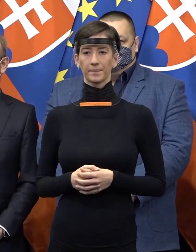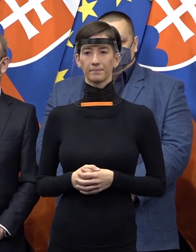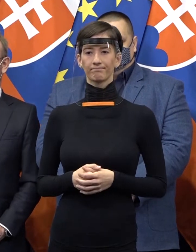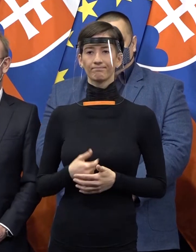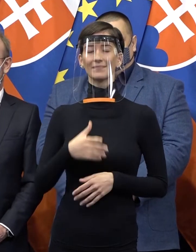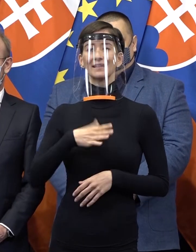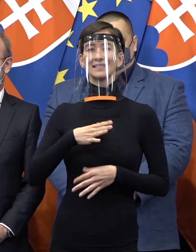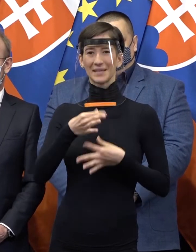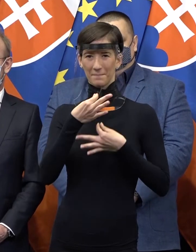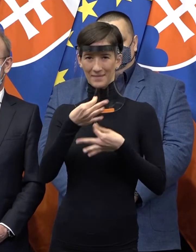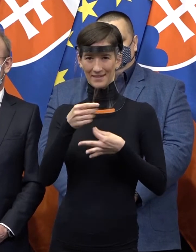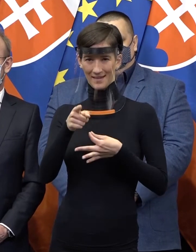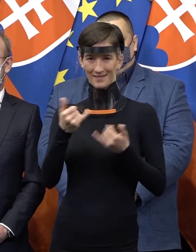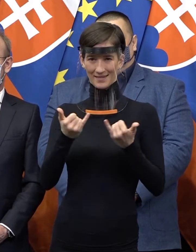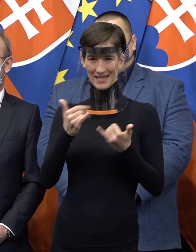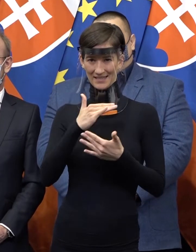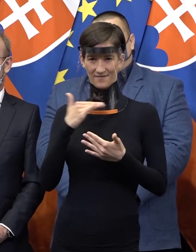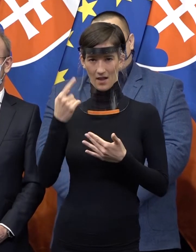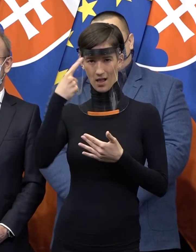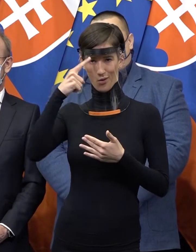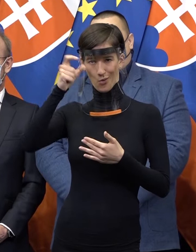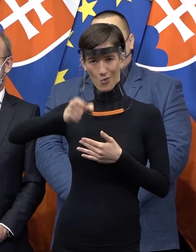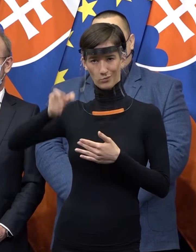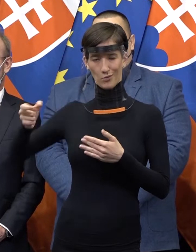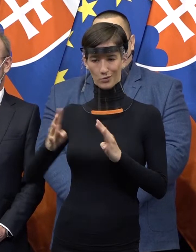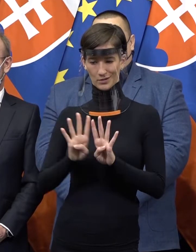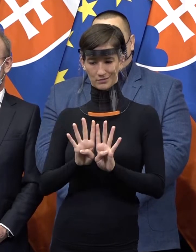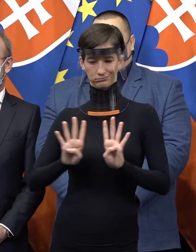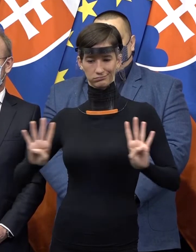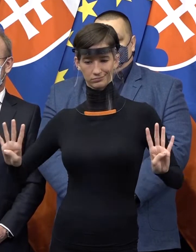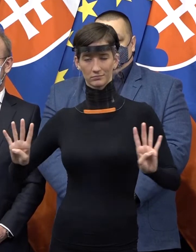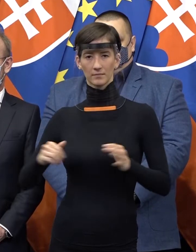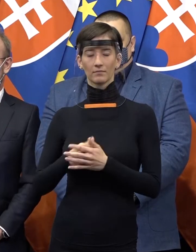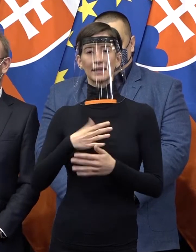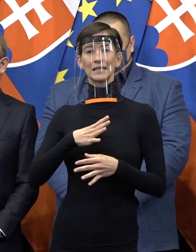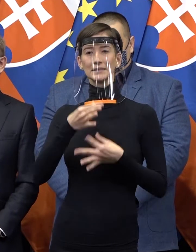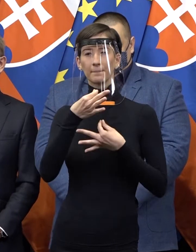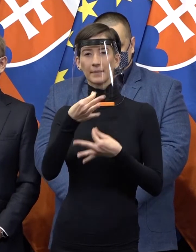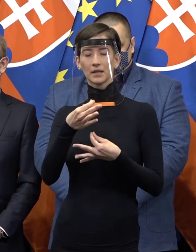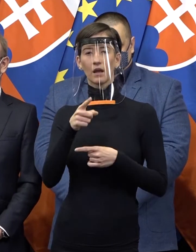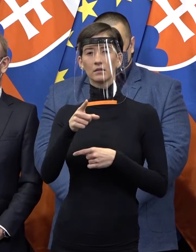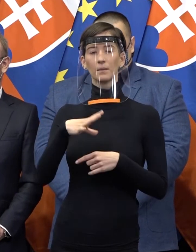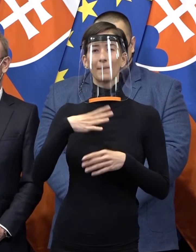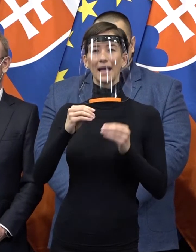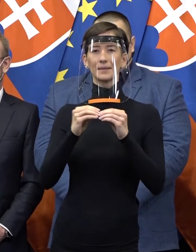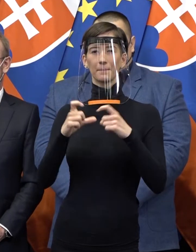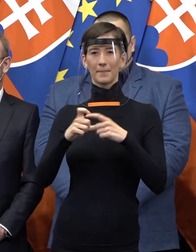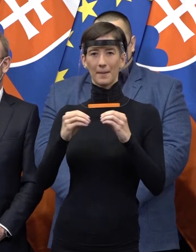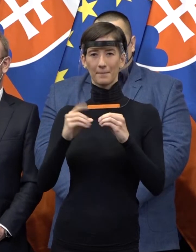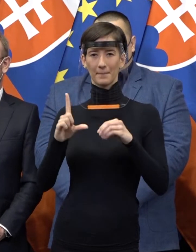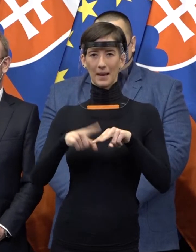odborníkov, dával to na sociálne siete pán Beblavý o tom, že je nejaká štúdia americká, že nás chráni